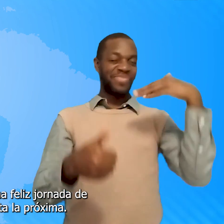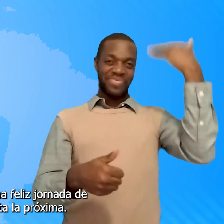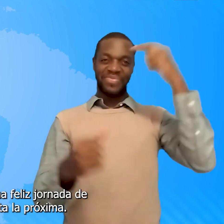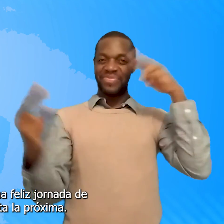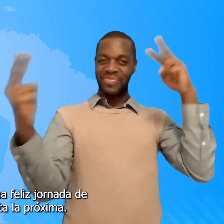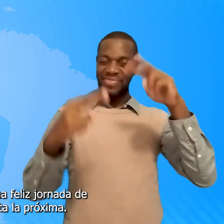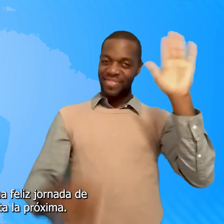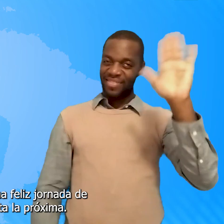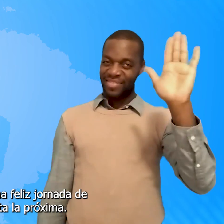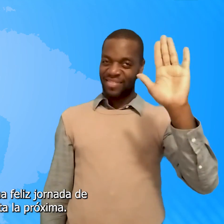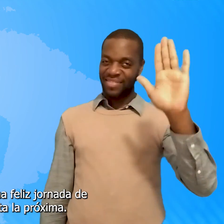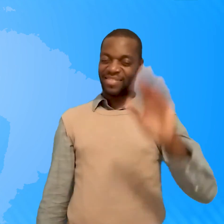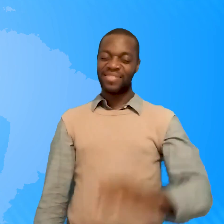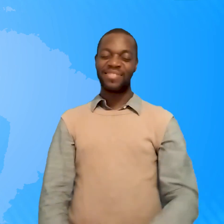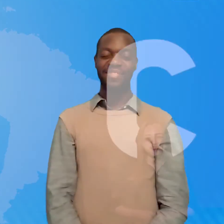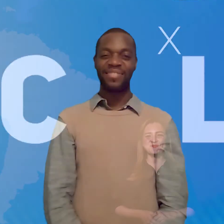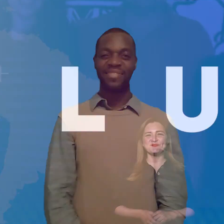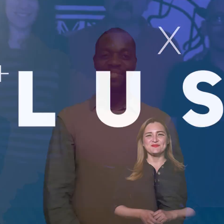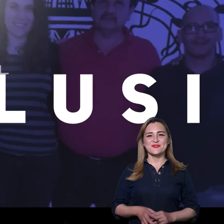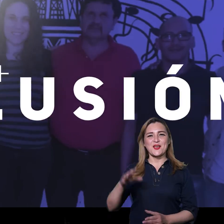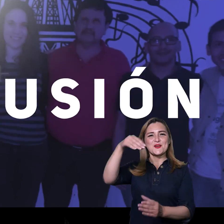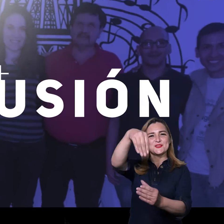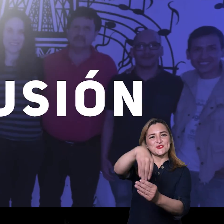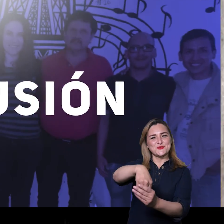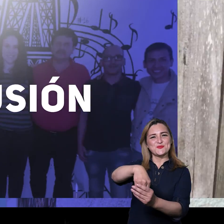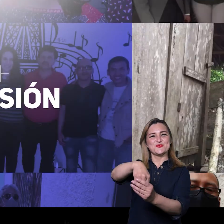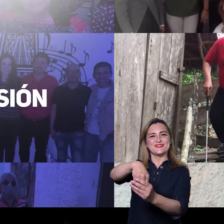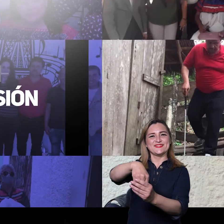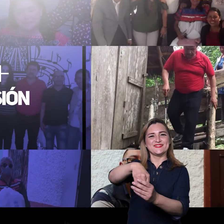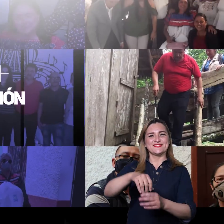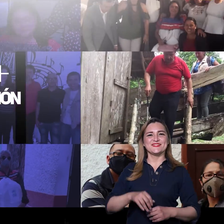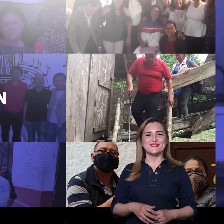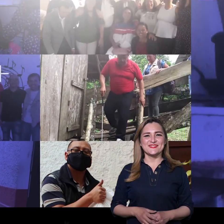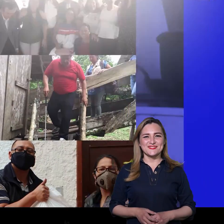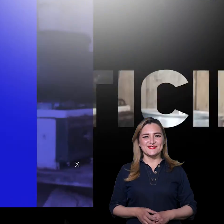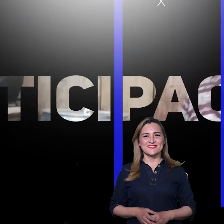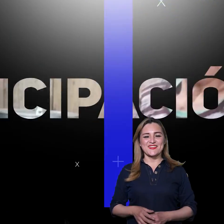trabajo y hasta la próxima. Inclusión.